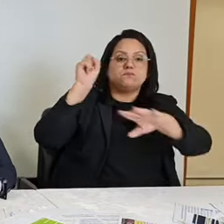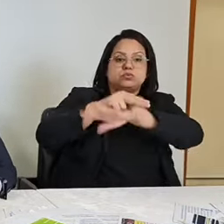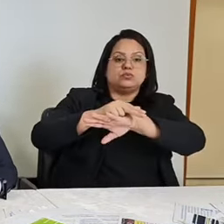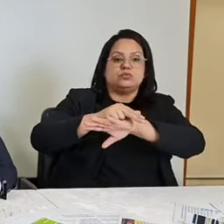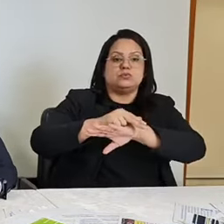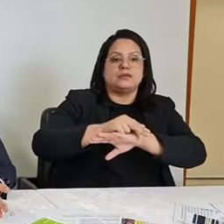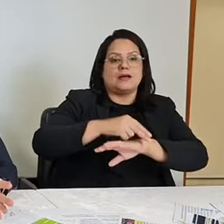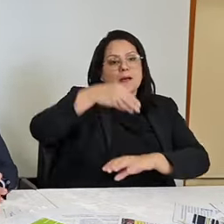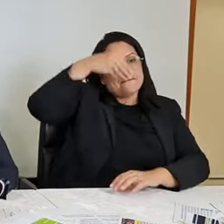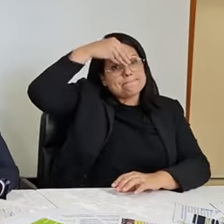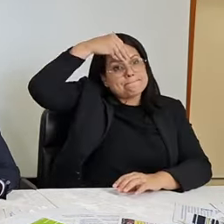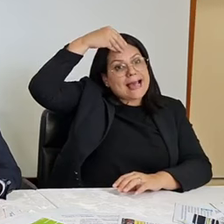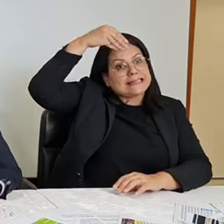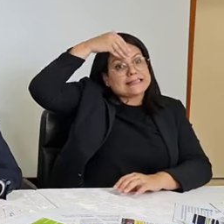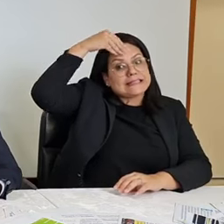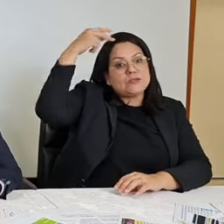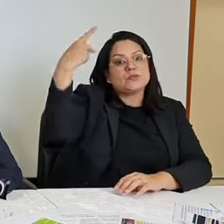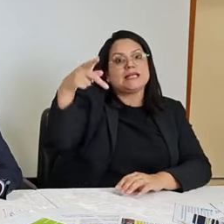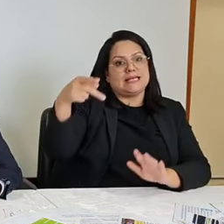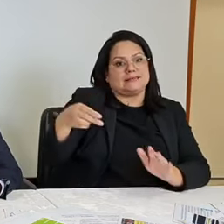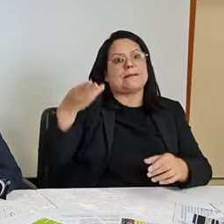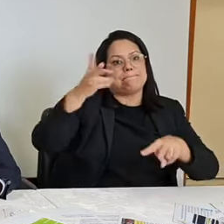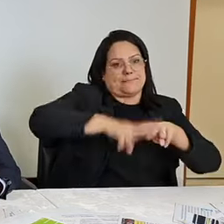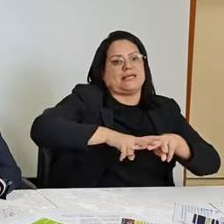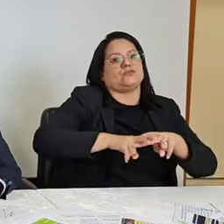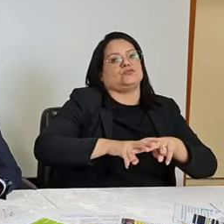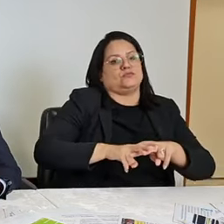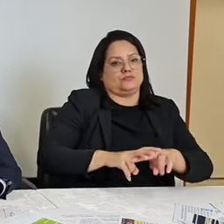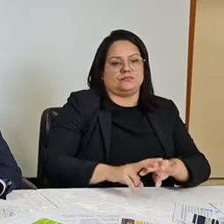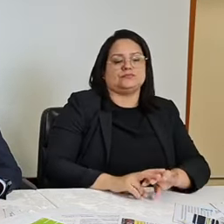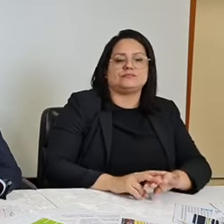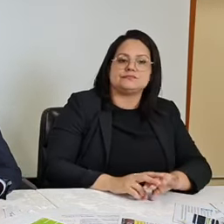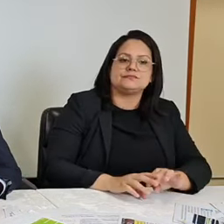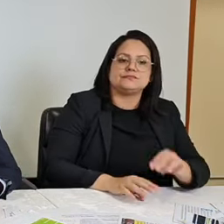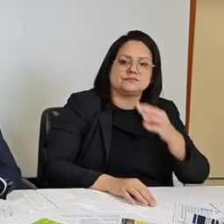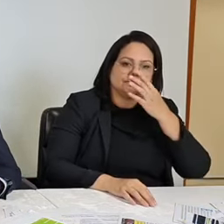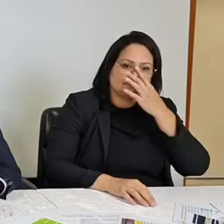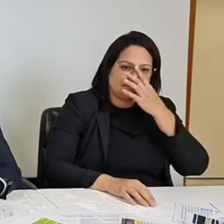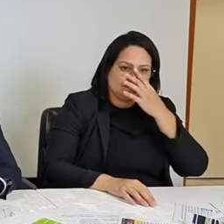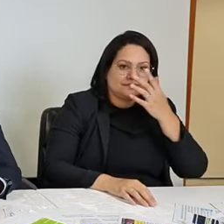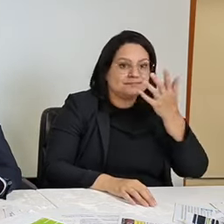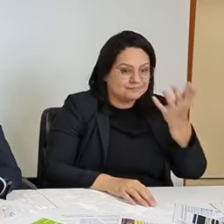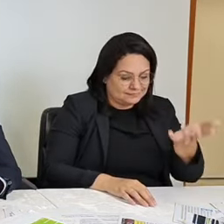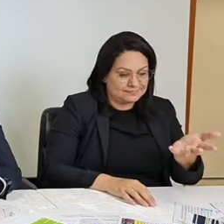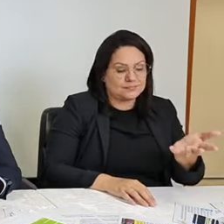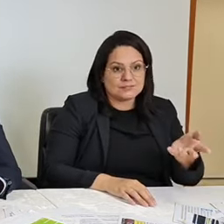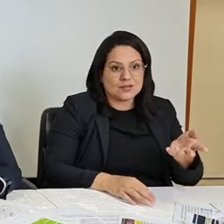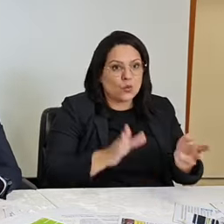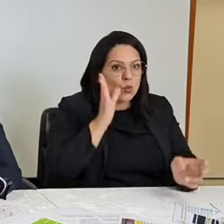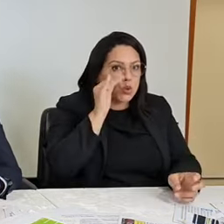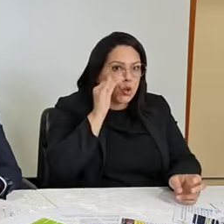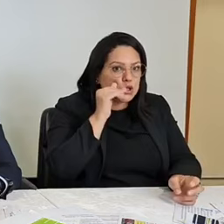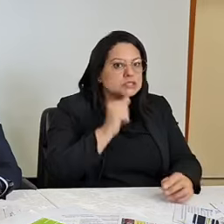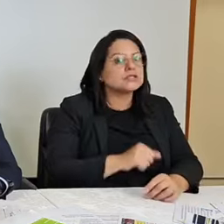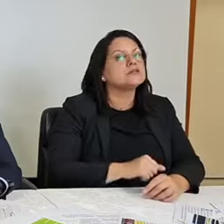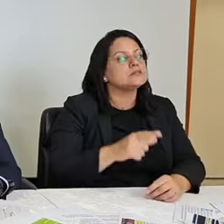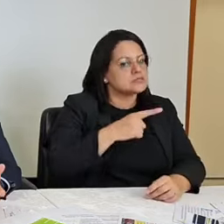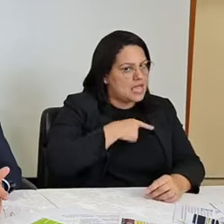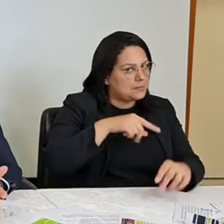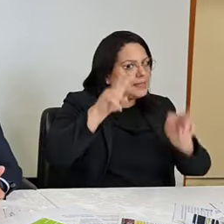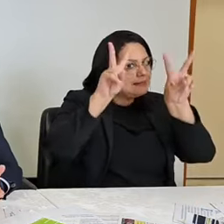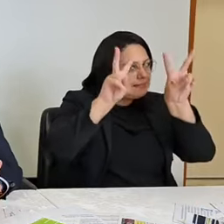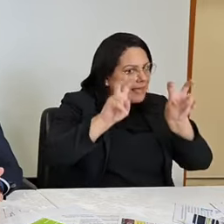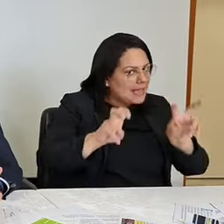o padrinho dele está preso. Então, apenas uma curiosidade aqui de como aqui as questões públicas